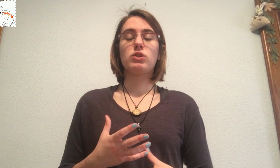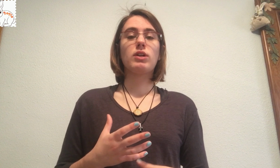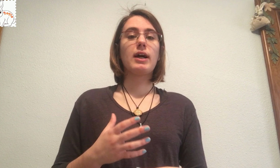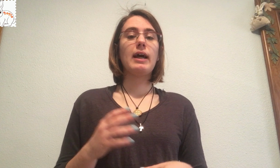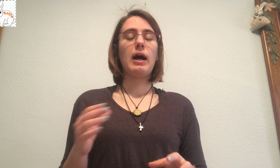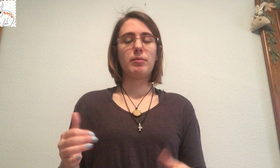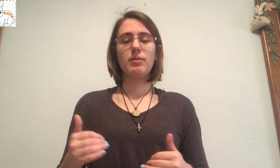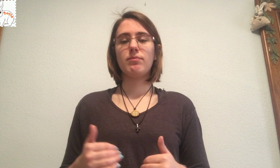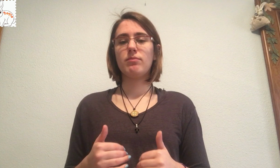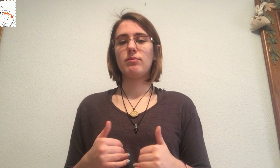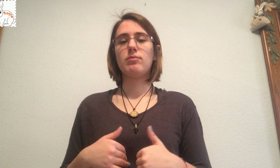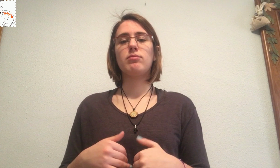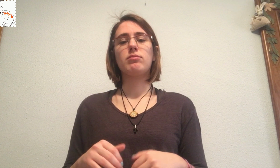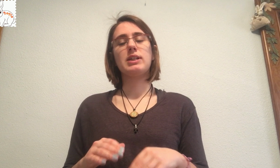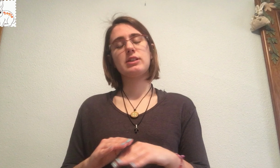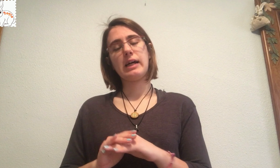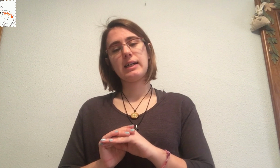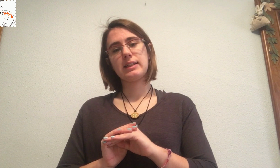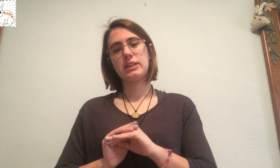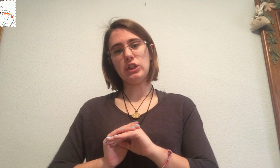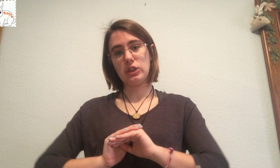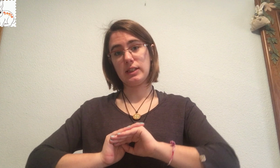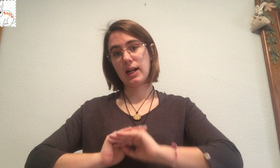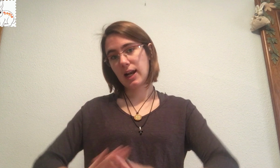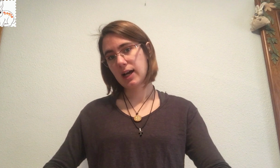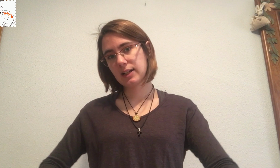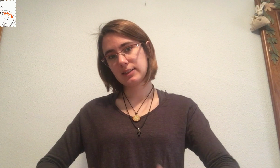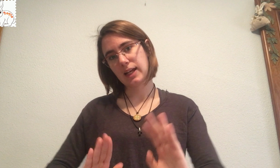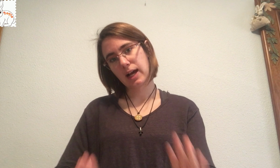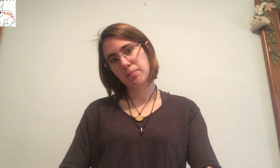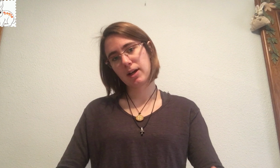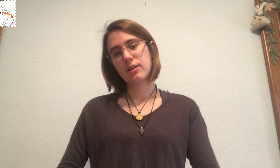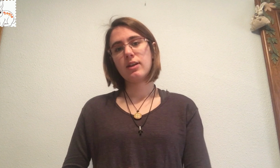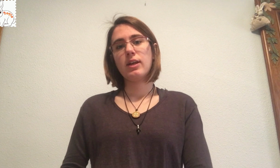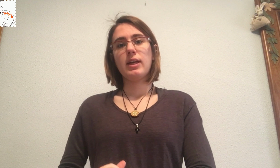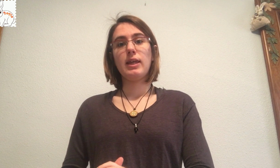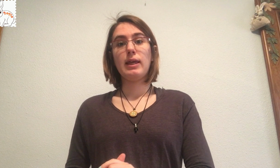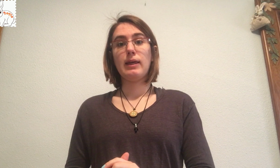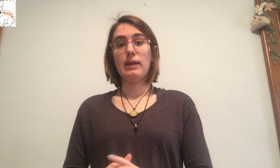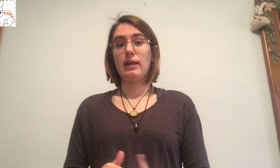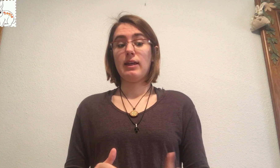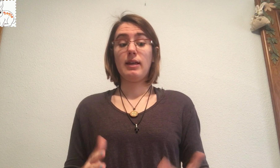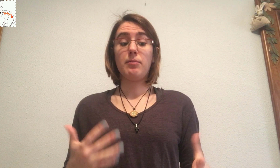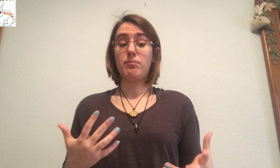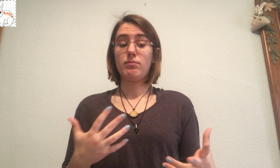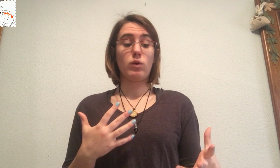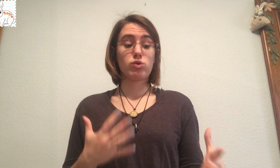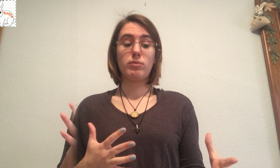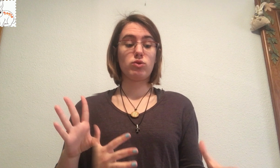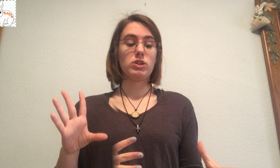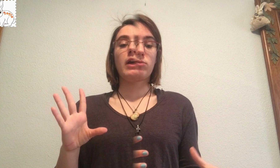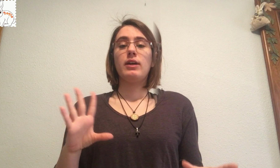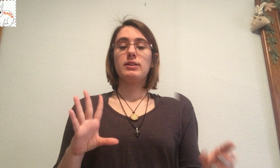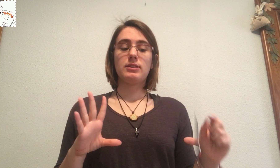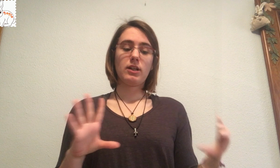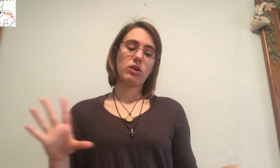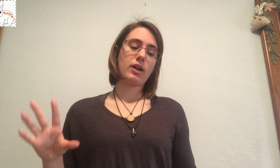personaje A mí Esa tensión Se relaja Se calma Y Me gusta muchísimo Tengo que